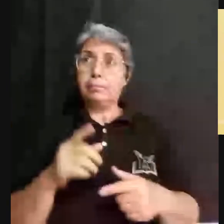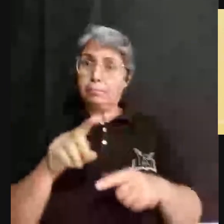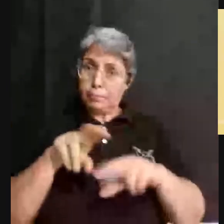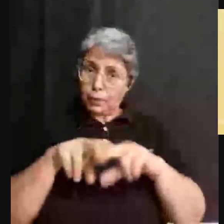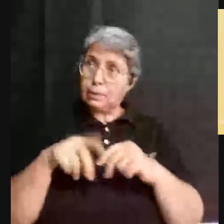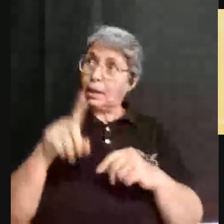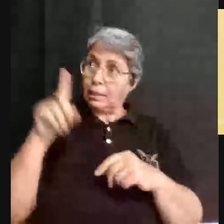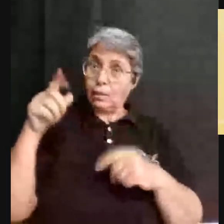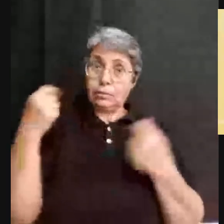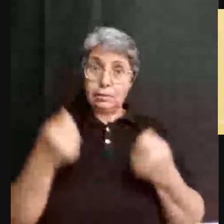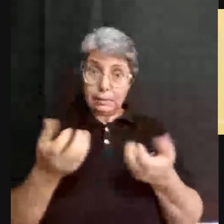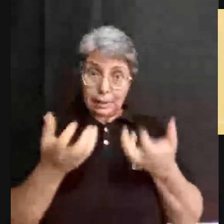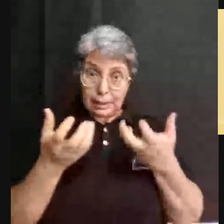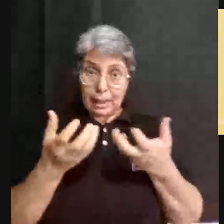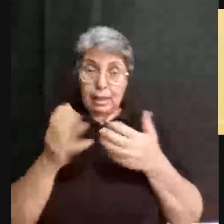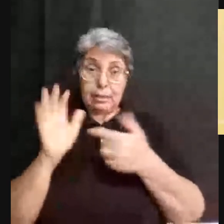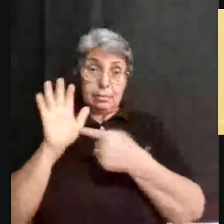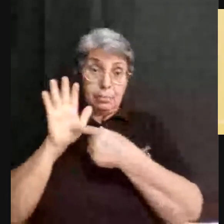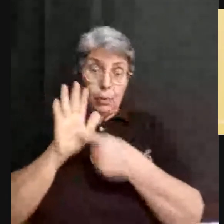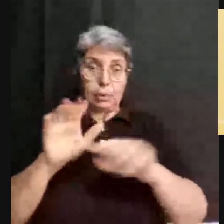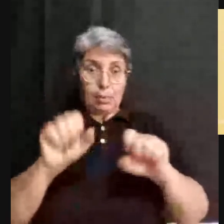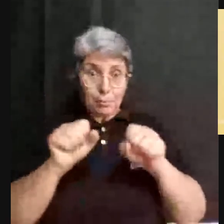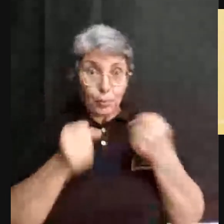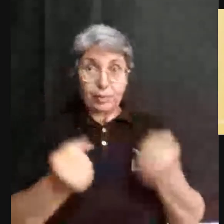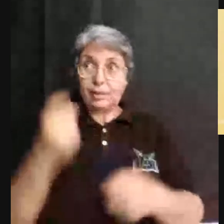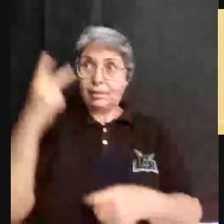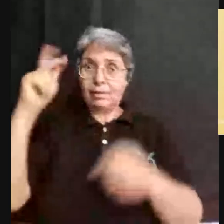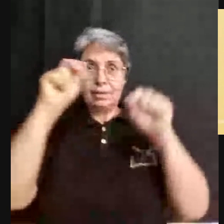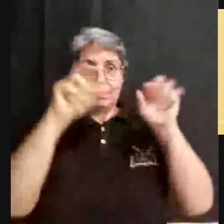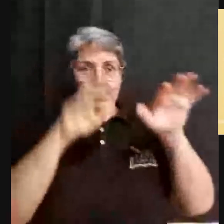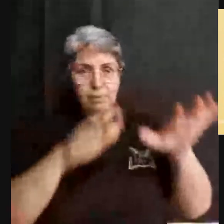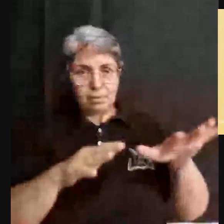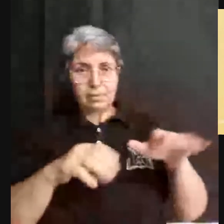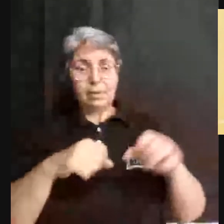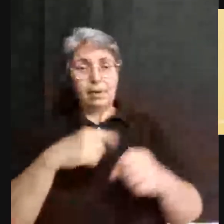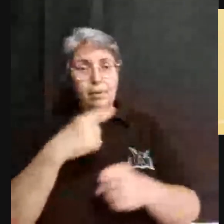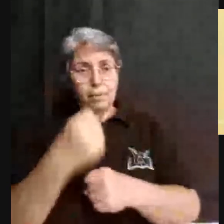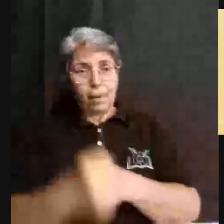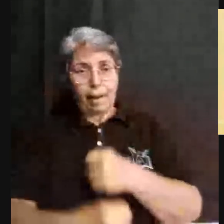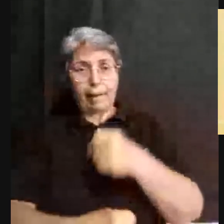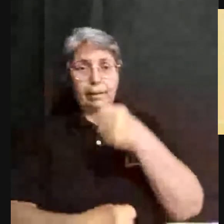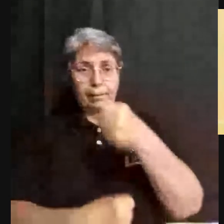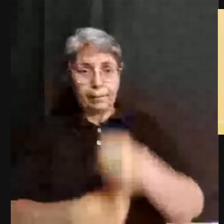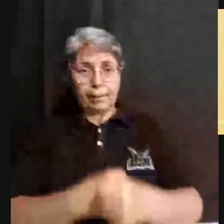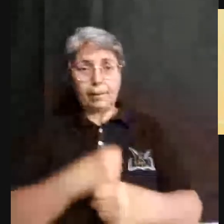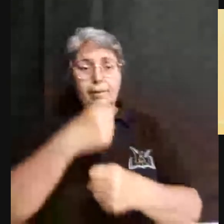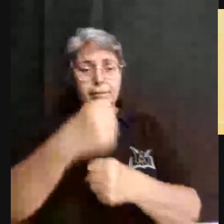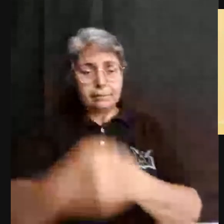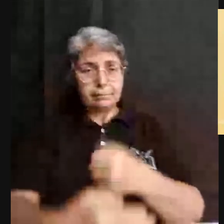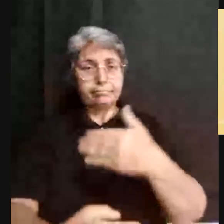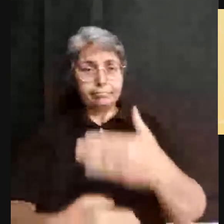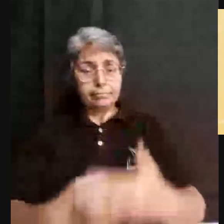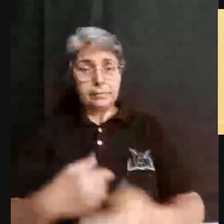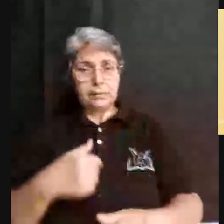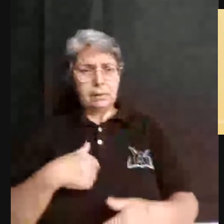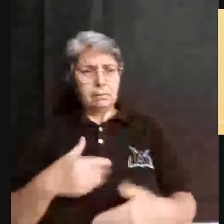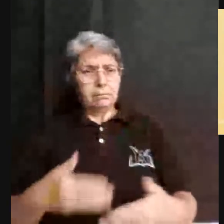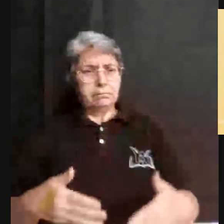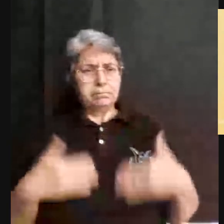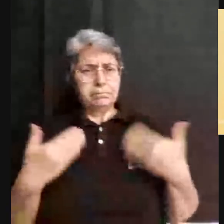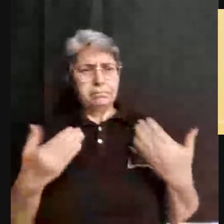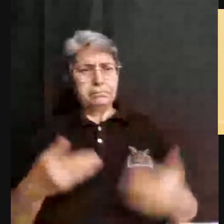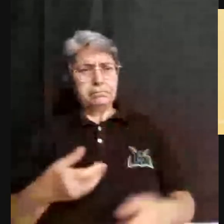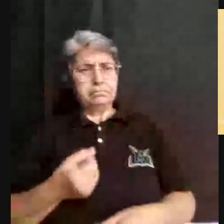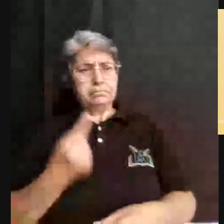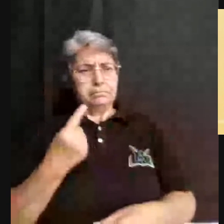povo. Ano após ano, o mesmo reconhecimento foi feito. É uma maravilha para mim que tenhamos alcançado tanto